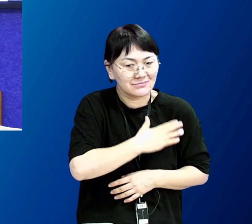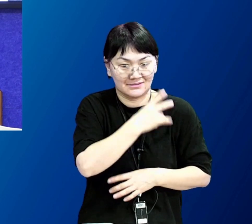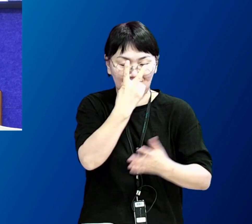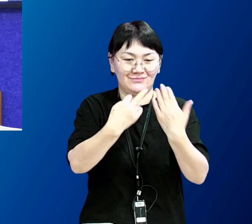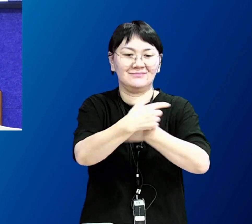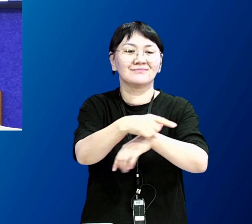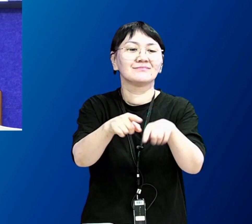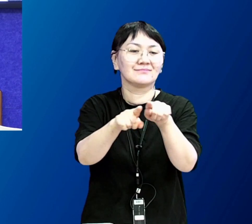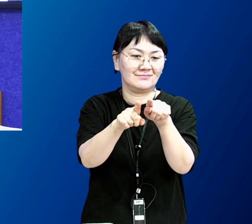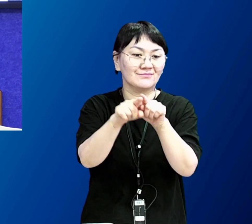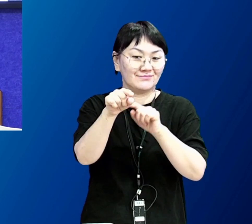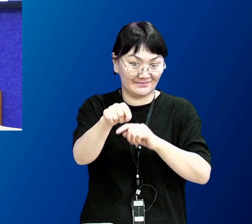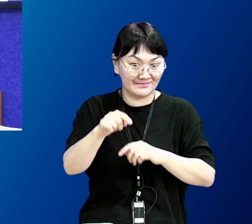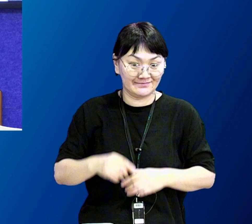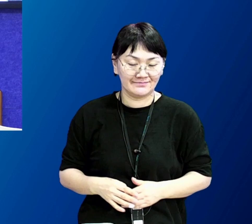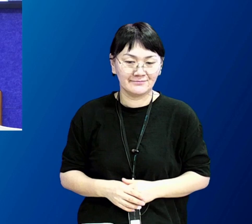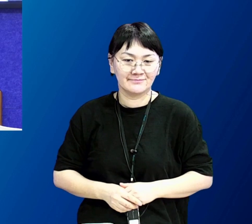хэрэг баг.